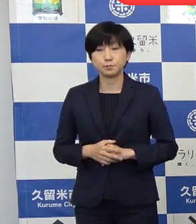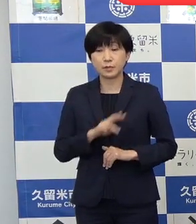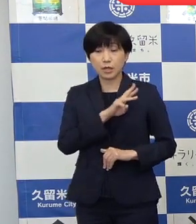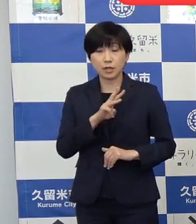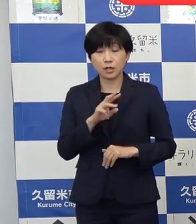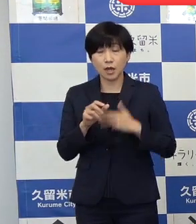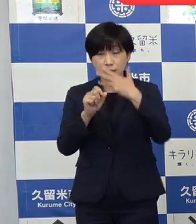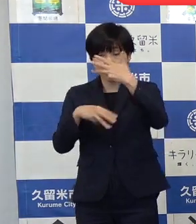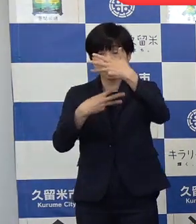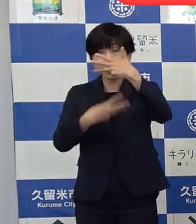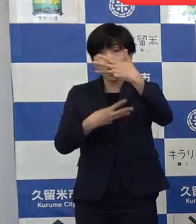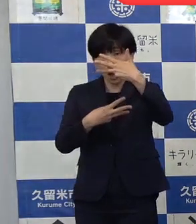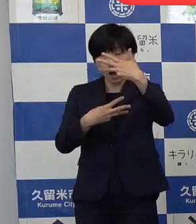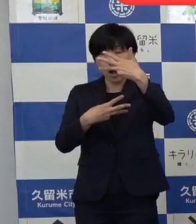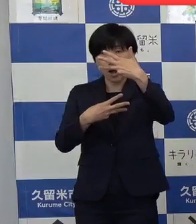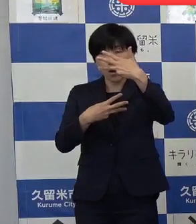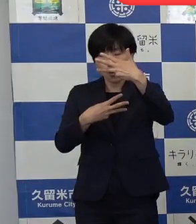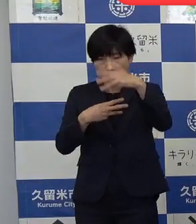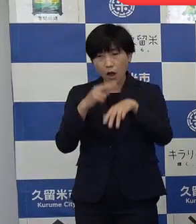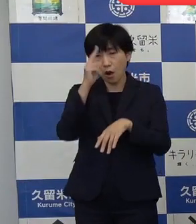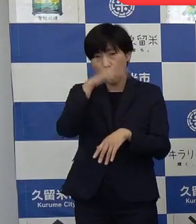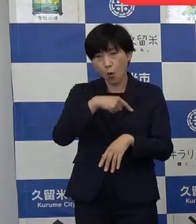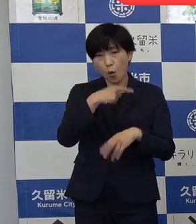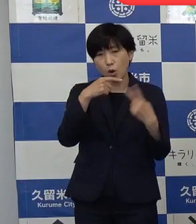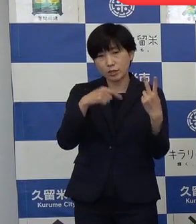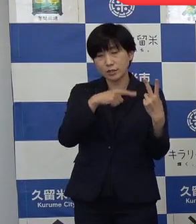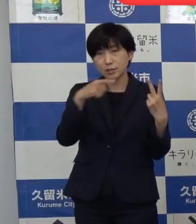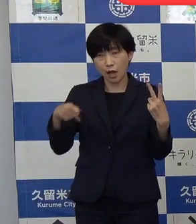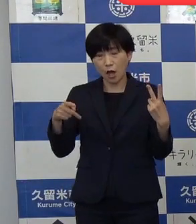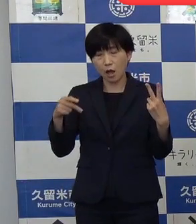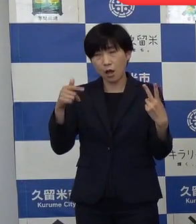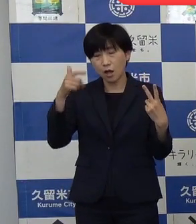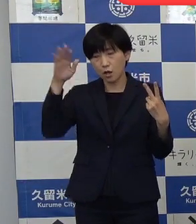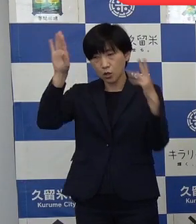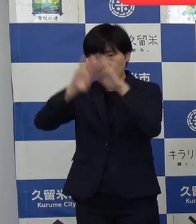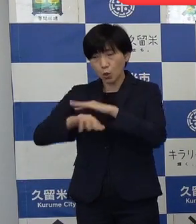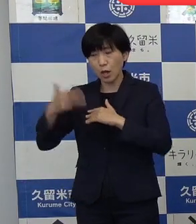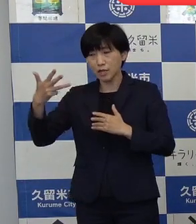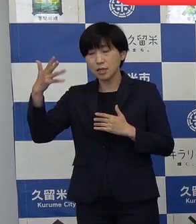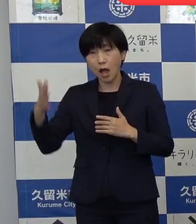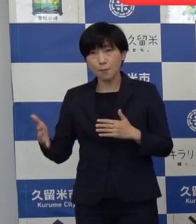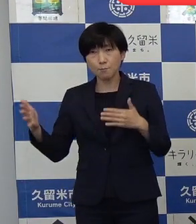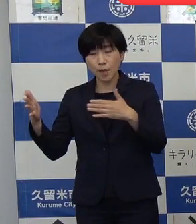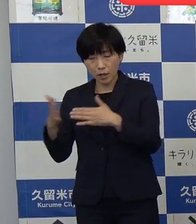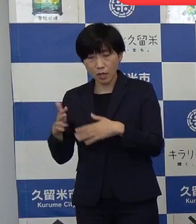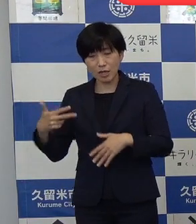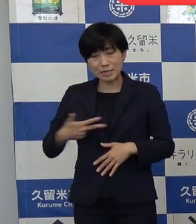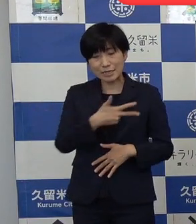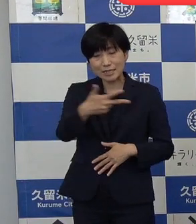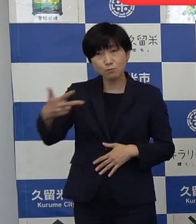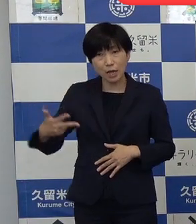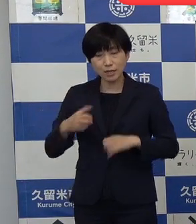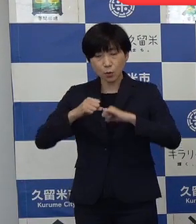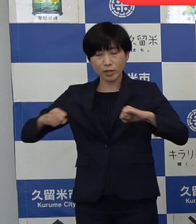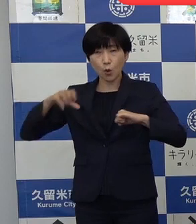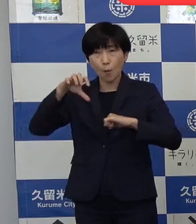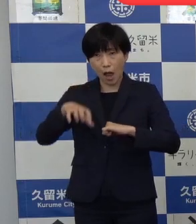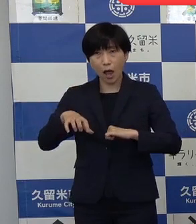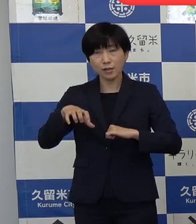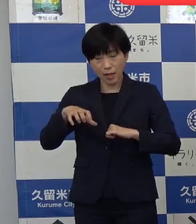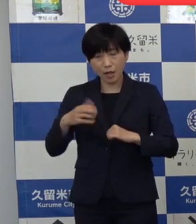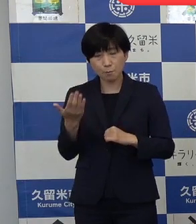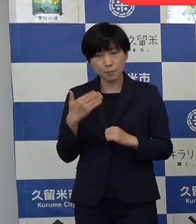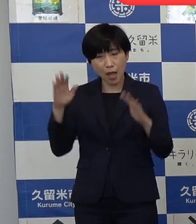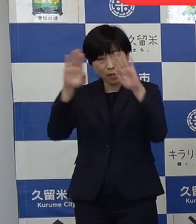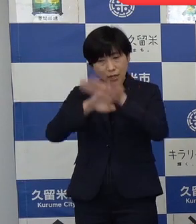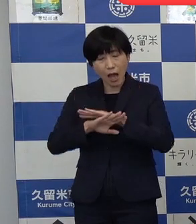3日の日は14時から20時30分までシティプラザの六角堂広場で前夜